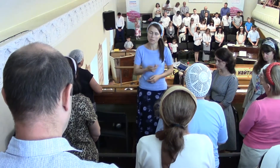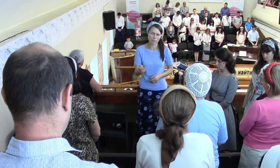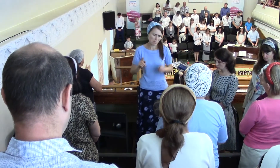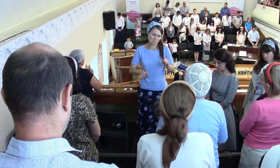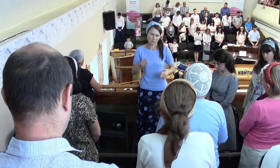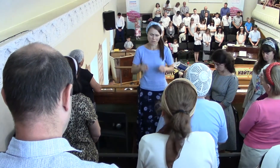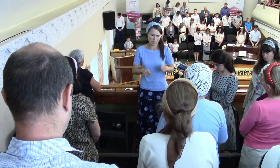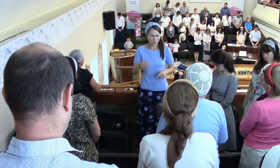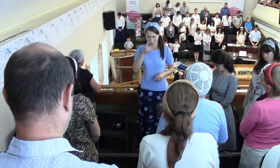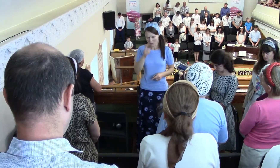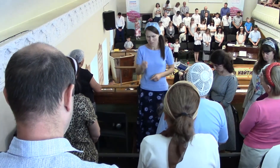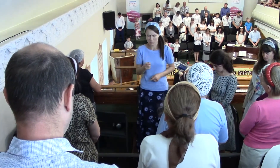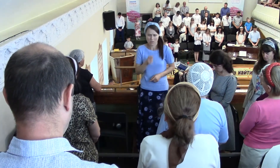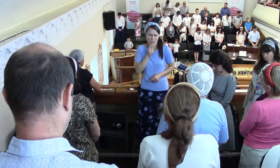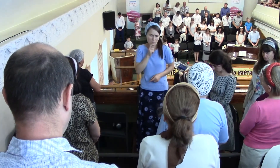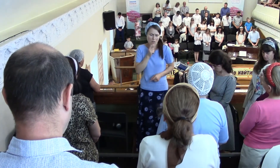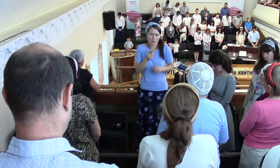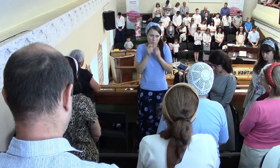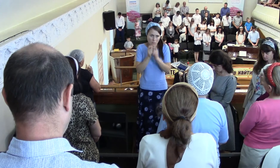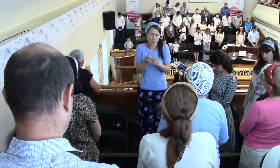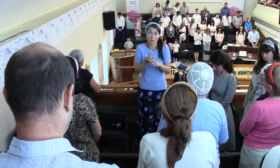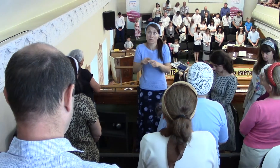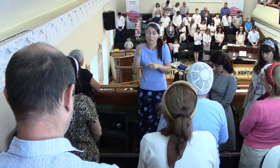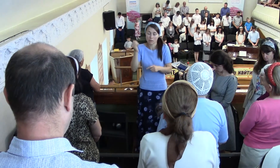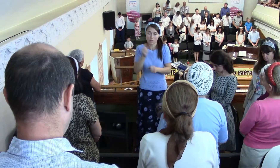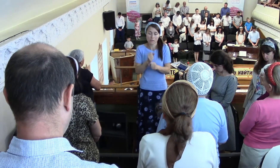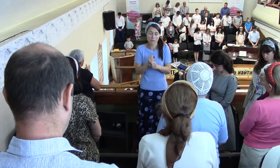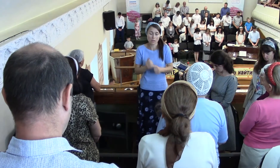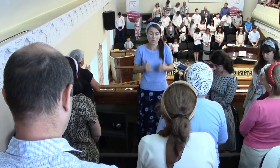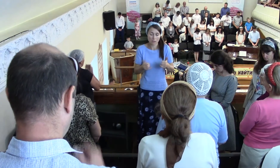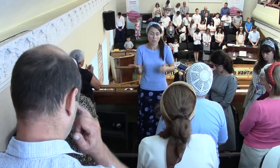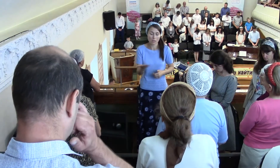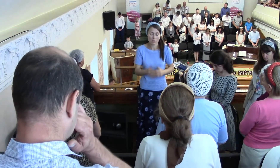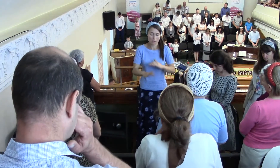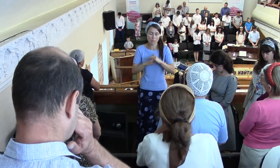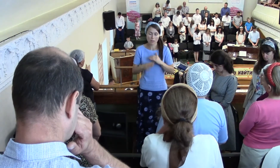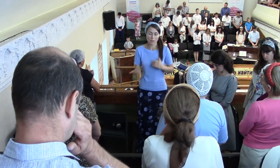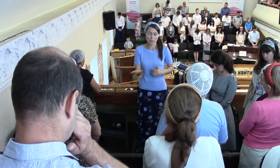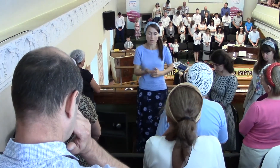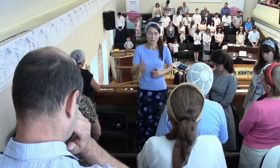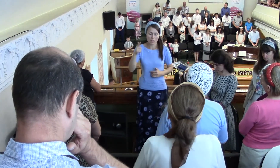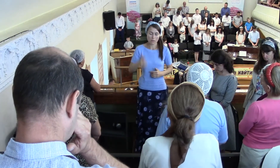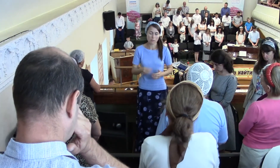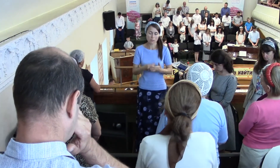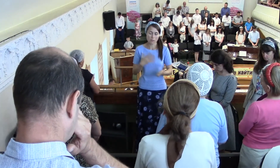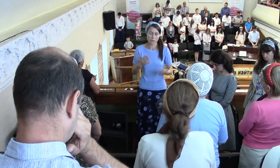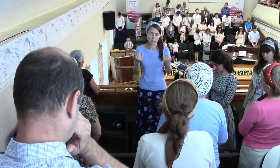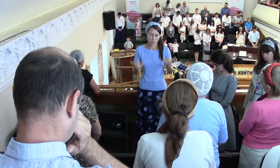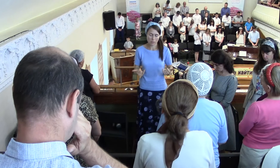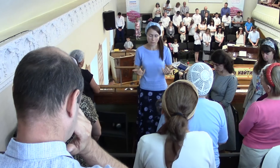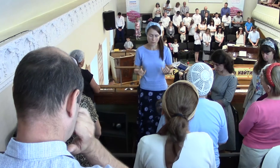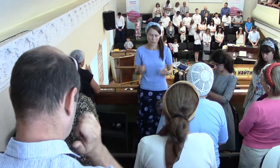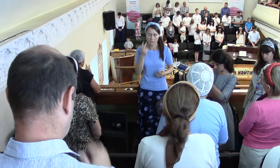даже недооцениваем того дара, который Ты сделал для нас. Помоги нам, Господи, ценить сегодня, ценить